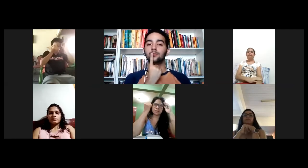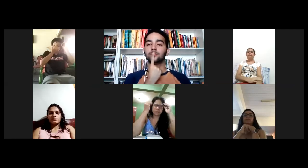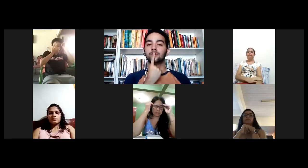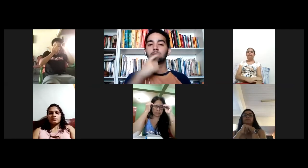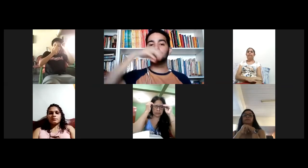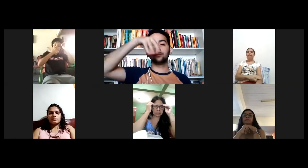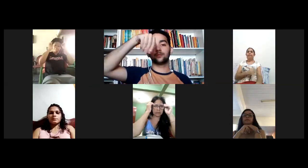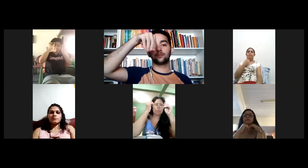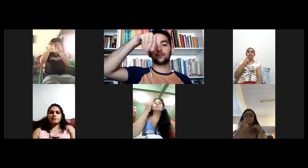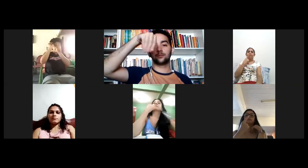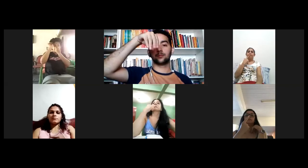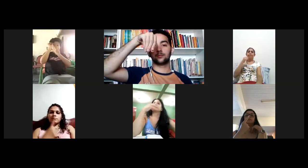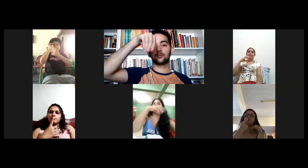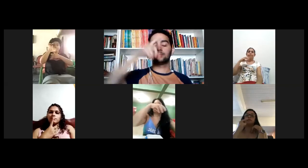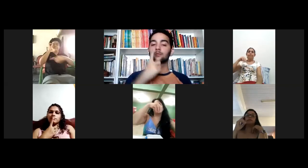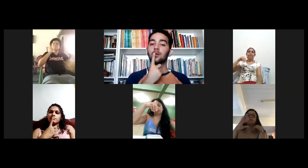Sal.